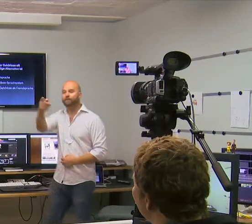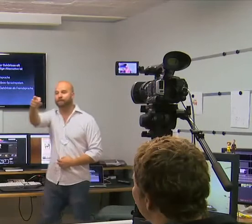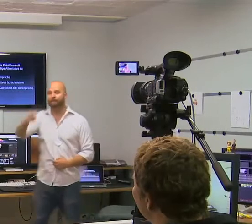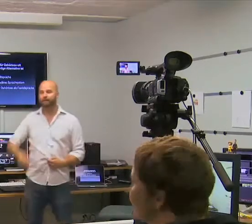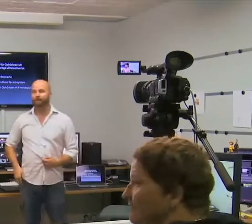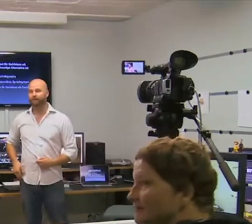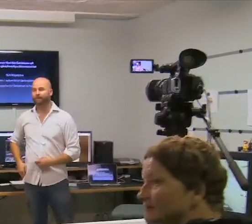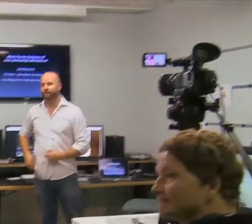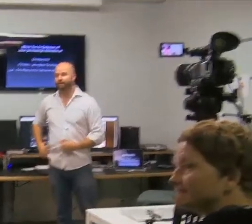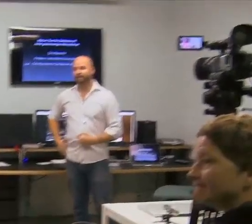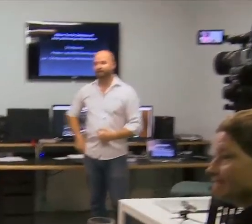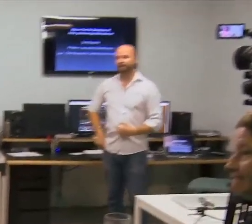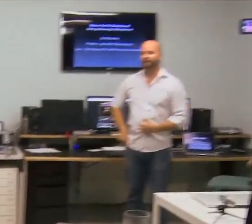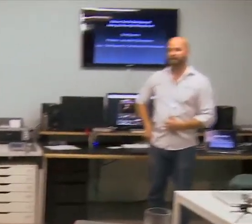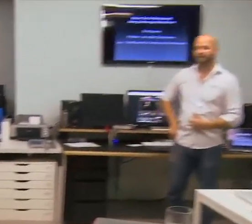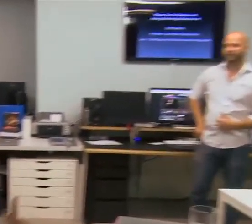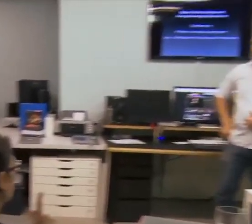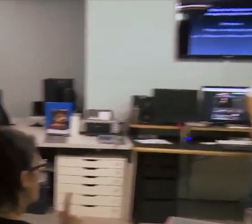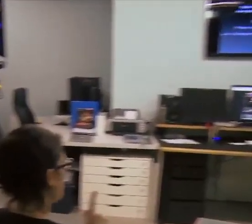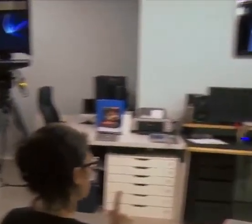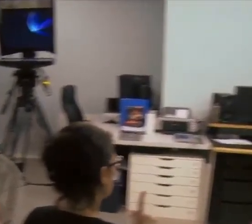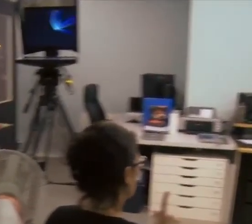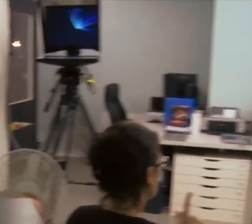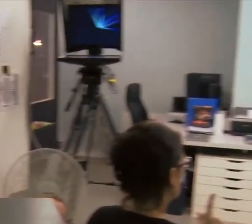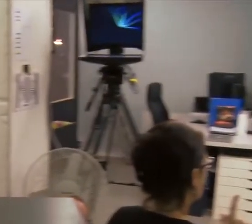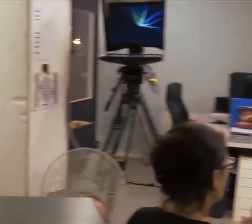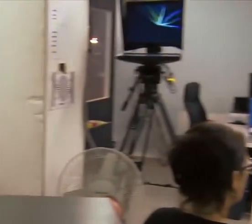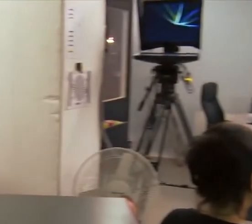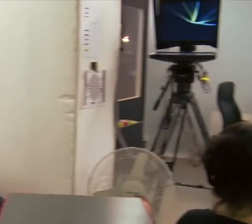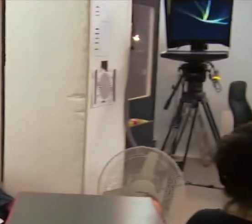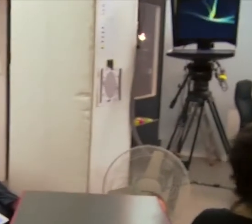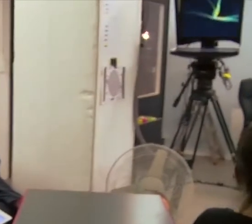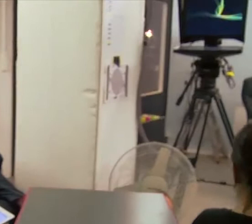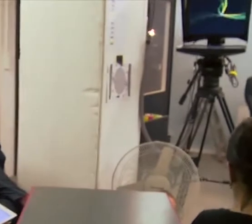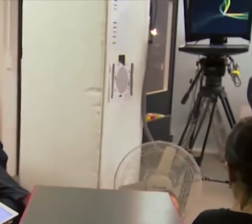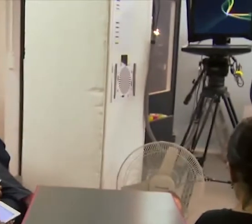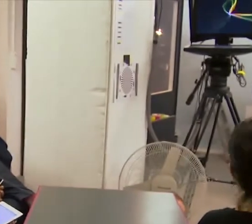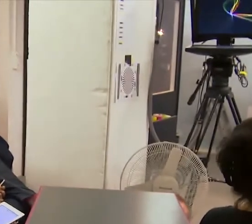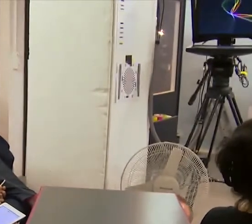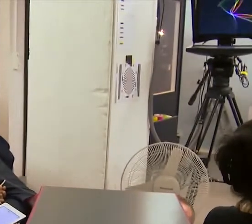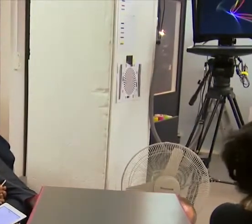Und darum? Eine Frage, wie ist es dann, wenn eine Bube gleich auch Gebärdensprache lernt?